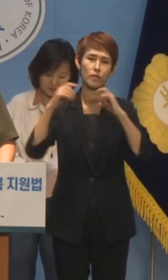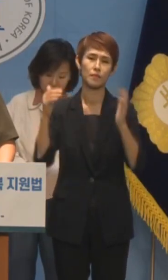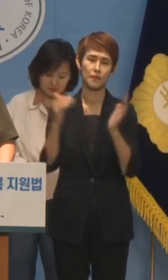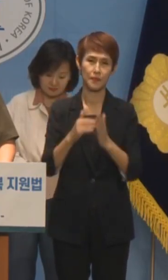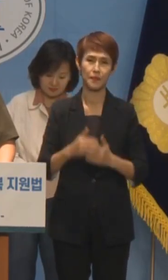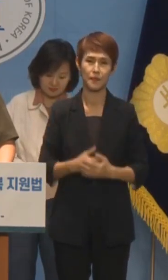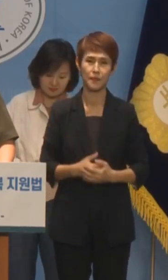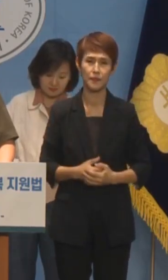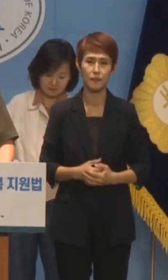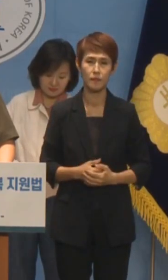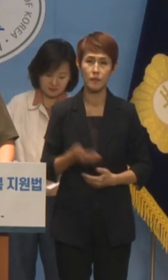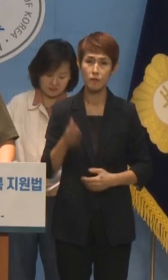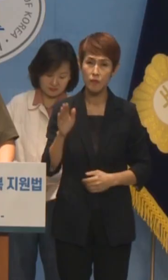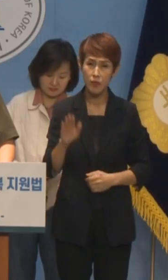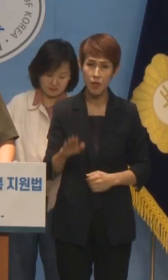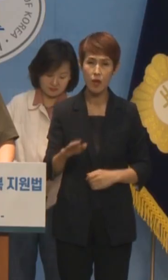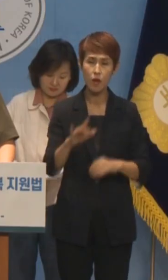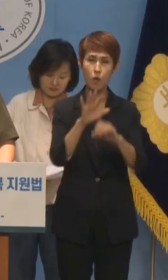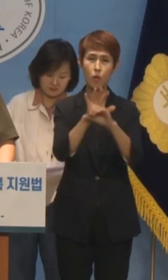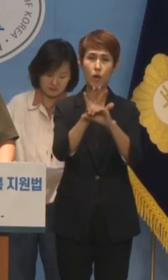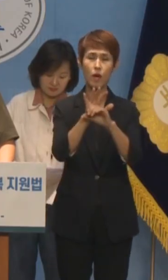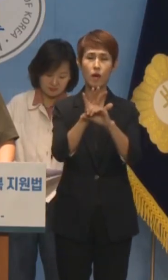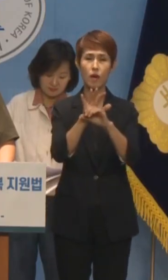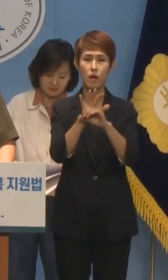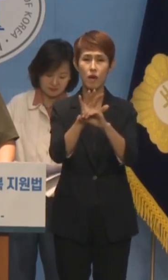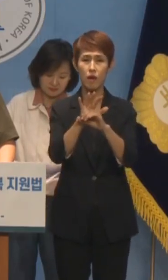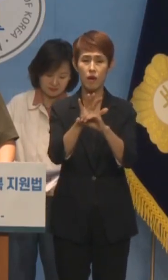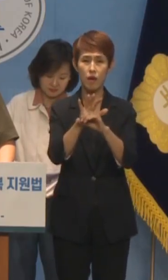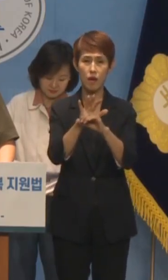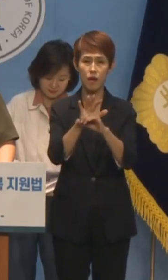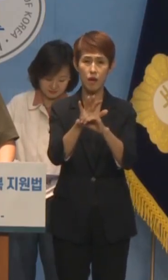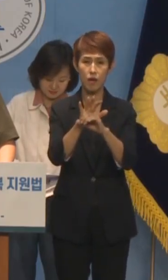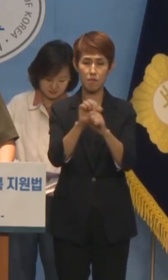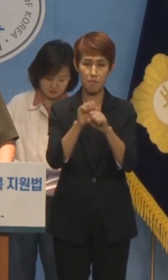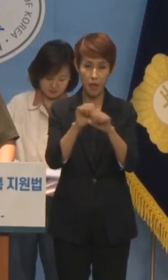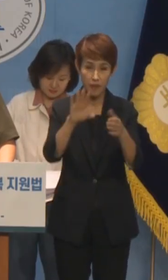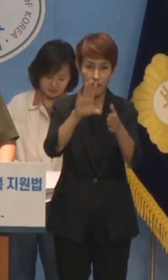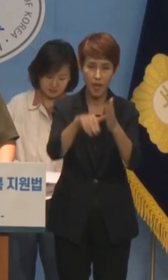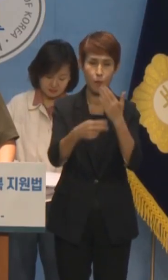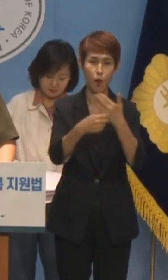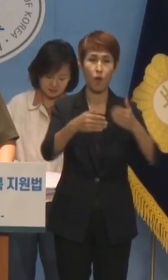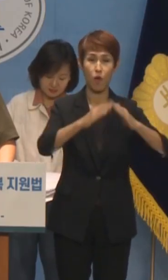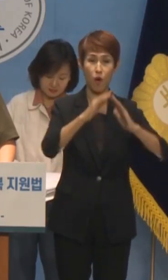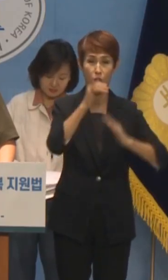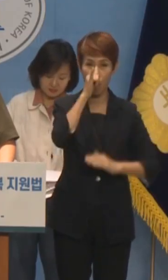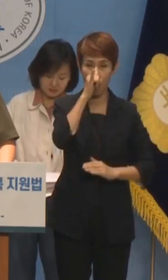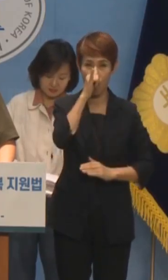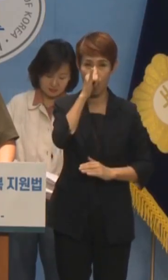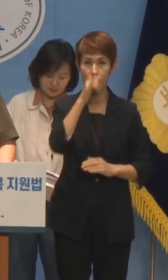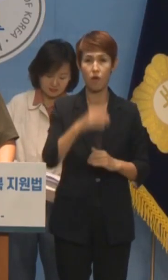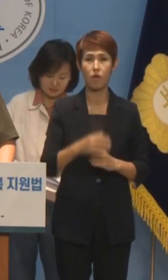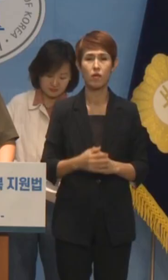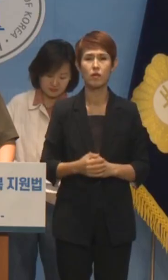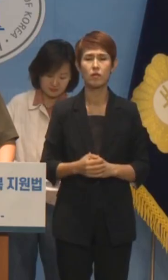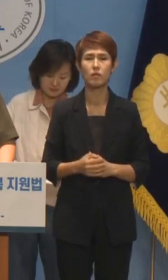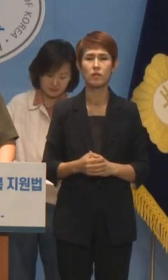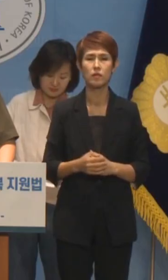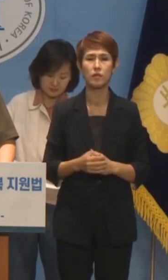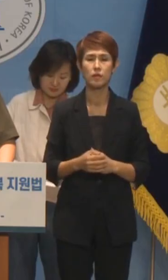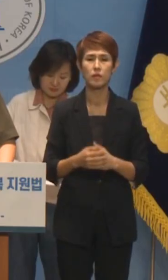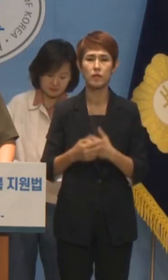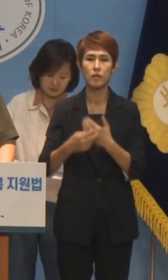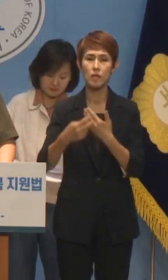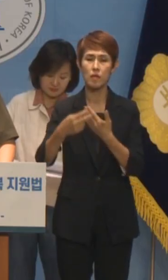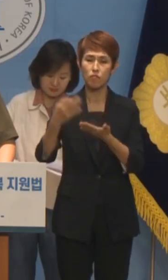하였습니다. 하지만 코로나19와 함께 개원한 성남시 의료원은 기존 경영에 따른 의료 수익이 산출될 수